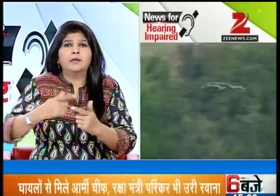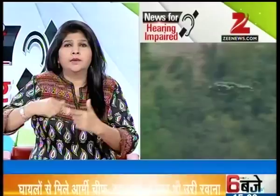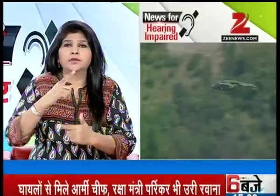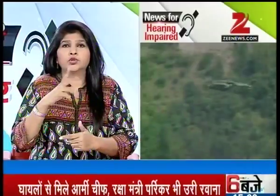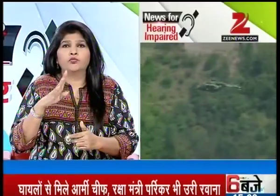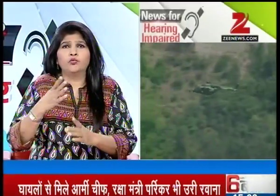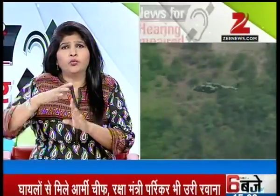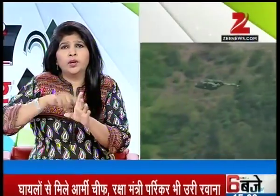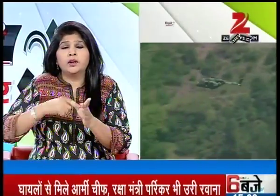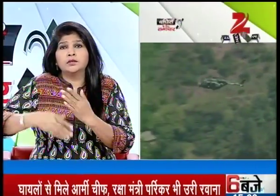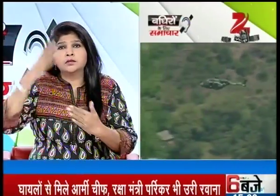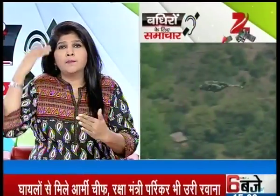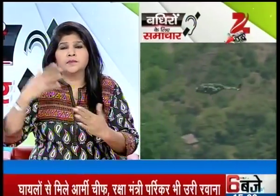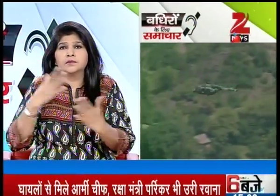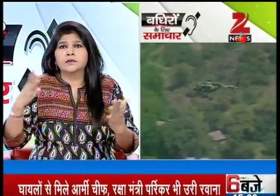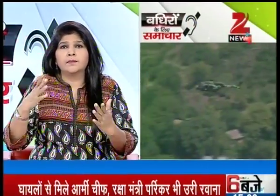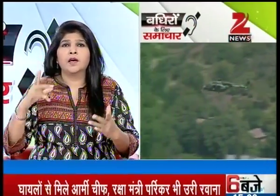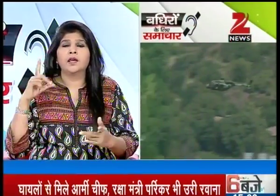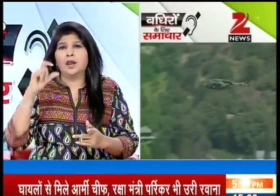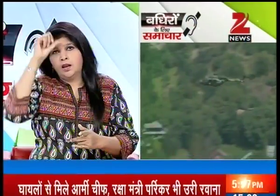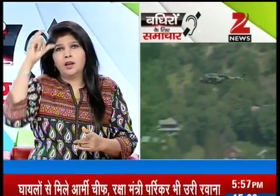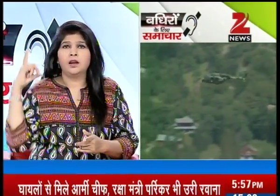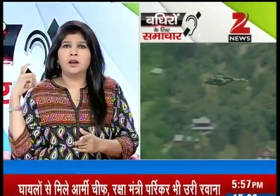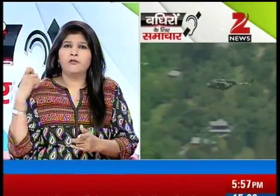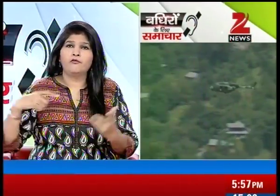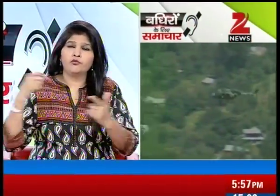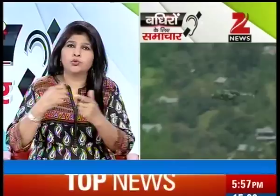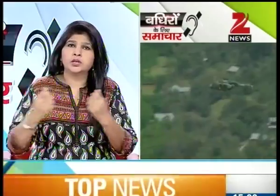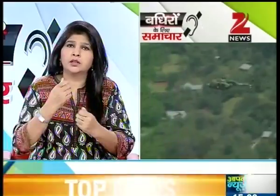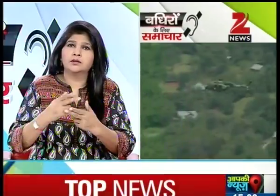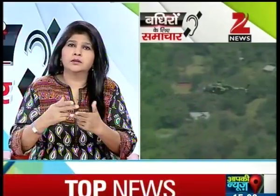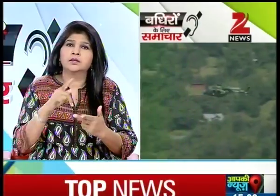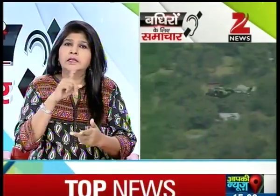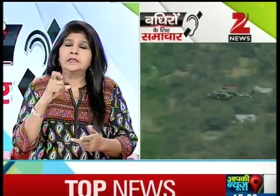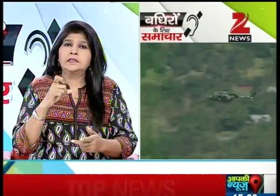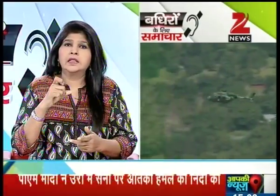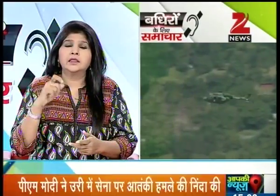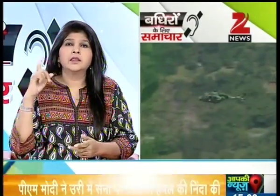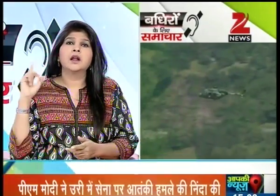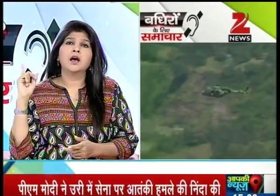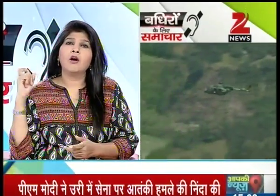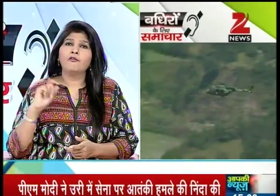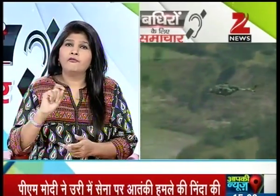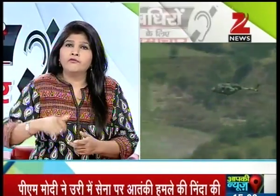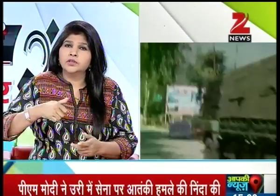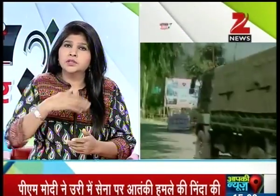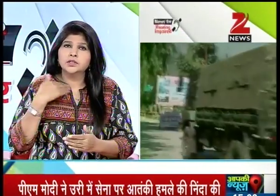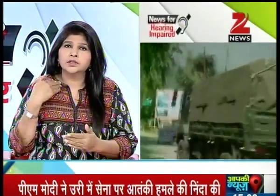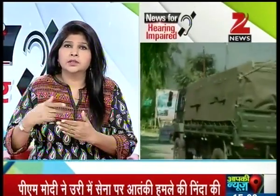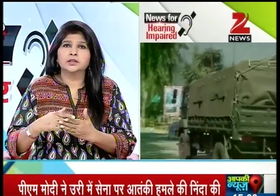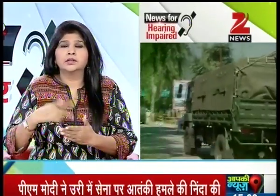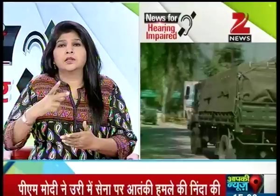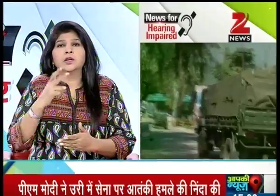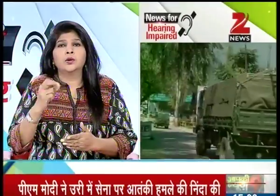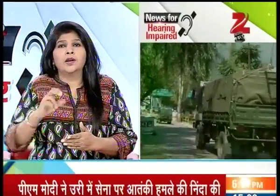इसे भारतीय सेना पर सबसे बड़ा आतंकी हमला बताया जा रहा है। हमले में सेना के 17 जवान शहीद हो गए। हमले